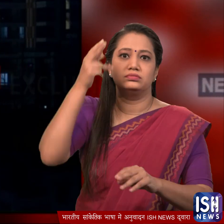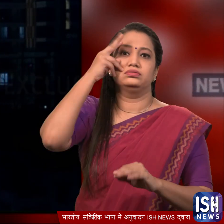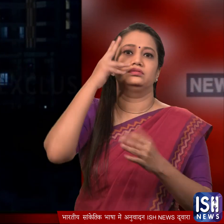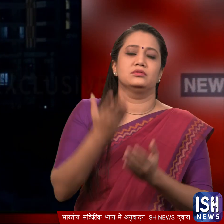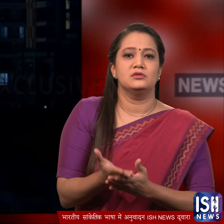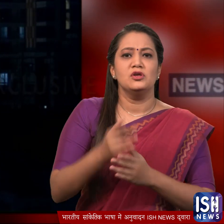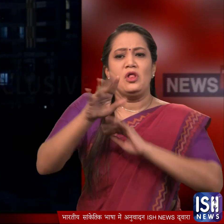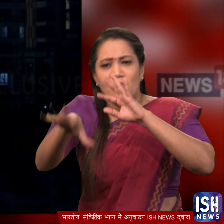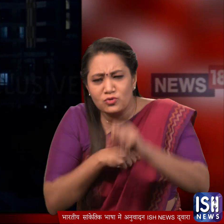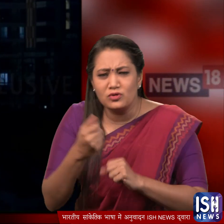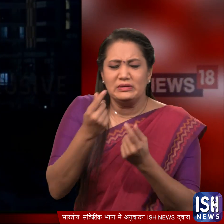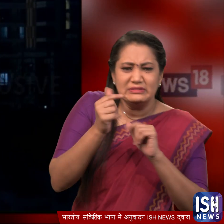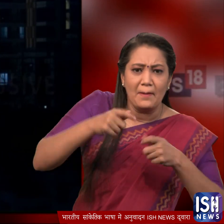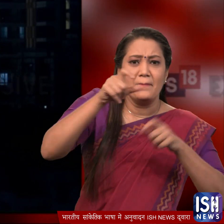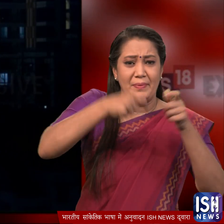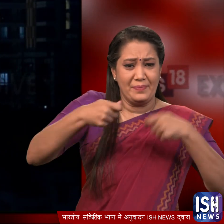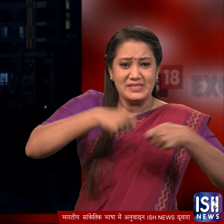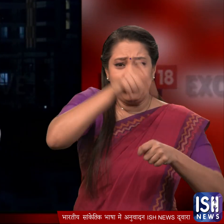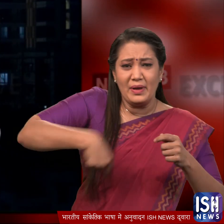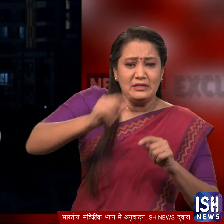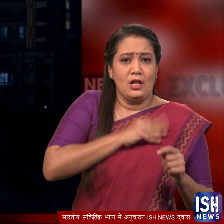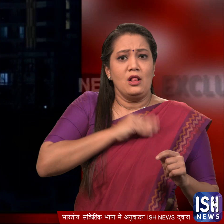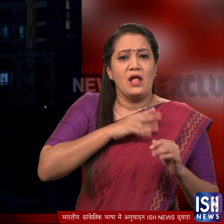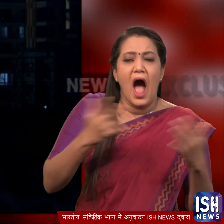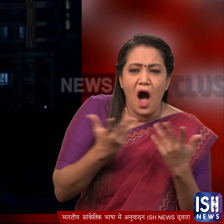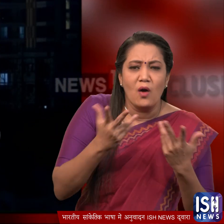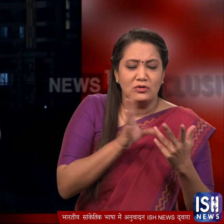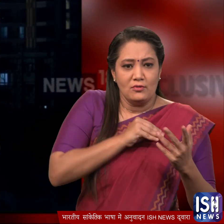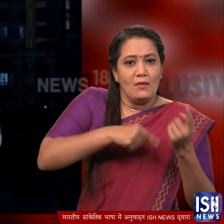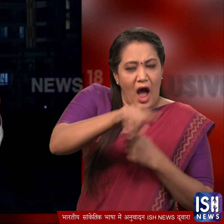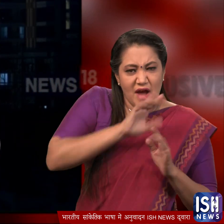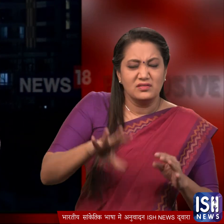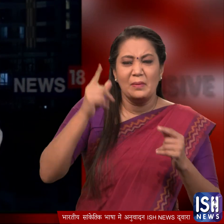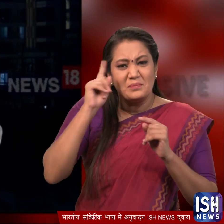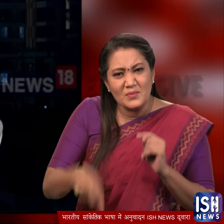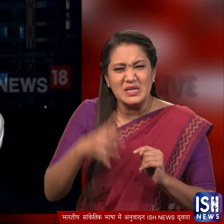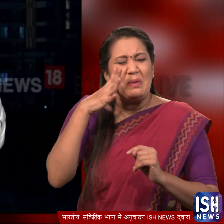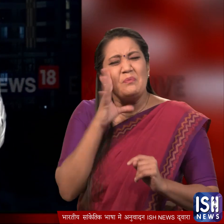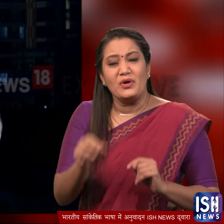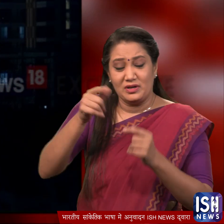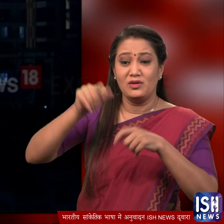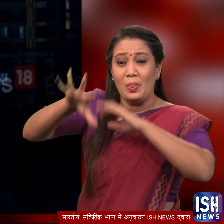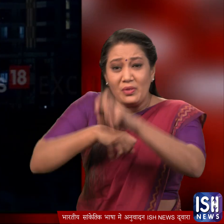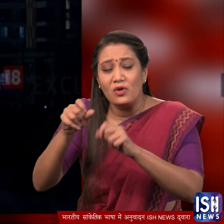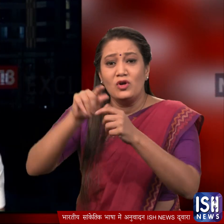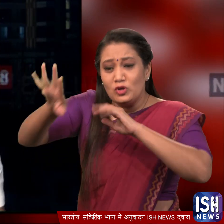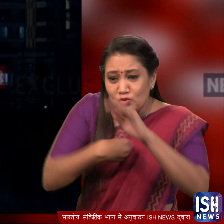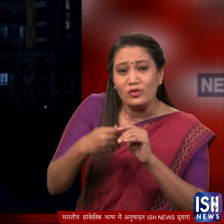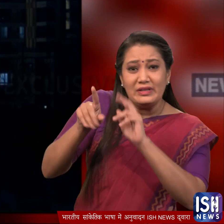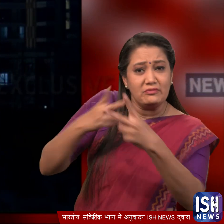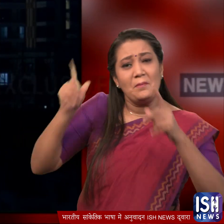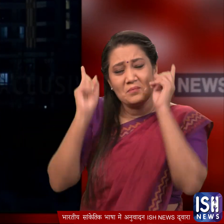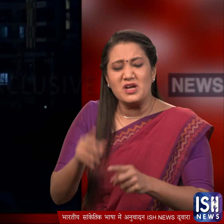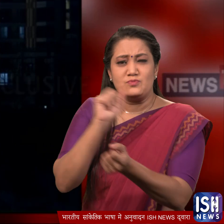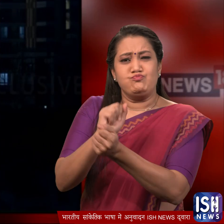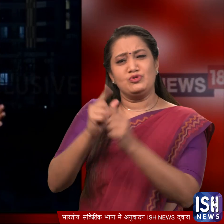हैं। लूटपाट की घटनाओं से कारोबारी दहशत में है। उनके मन का डर खत्म करने के लिए लुटेरों, बदमाशों के दिल में कानून का डर पैदा करना जरूरी